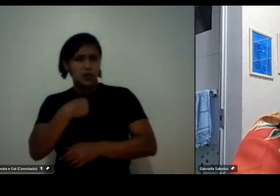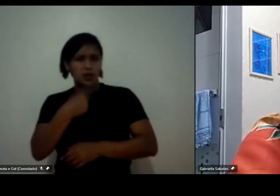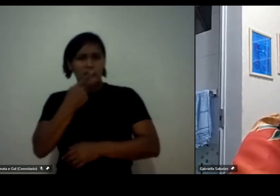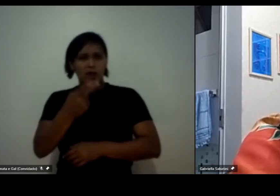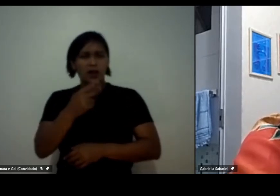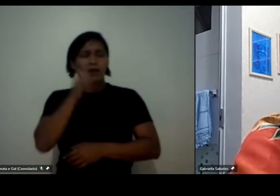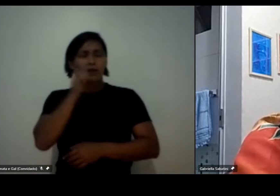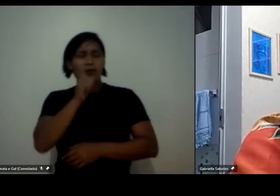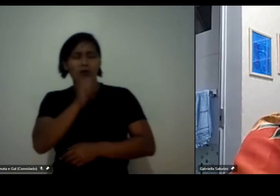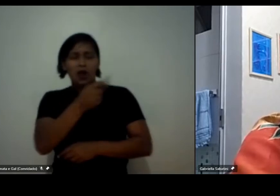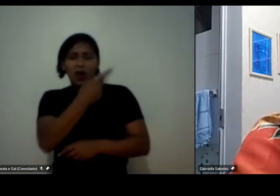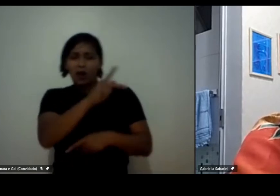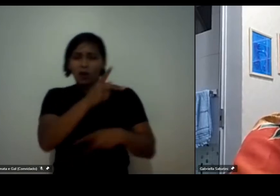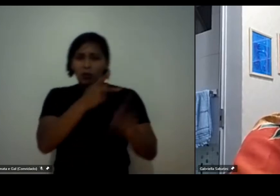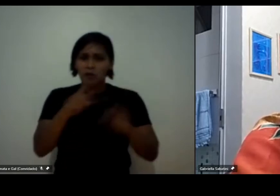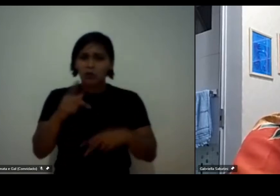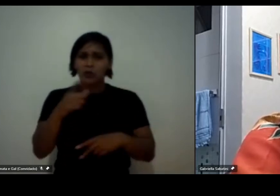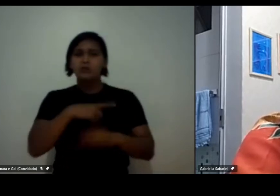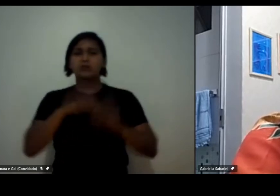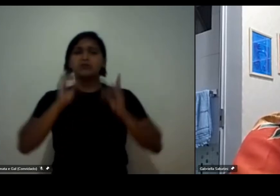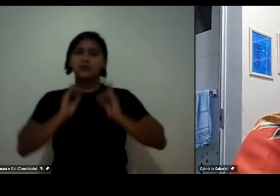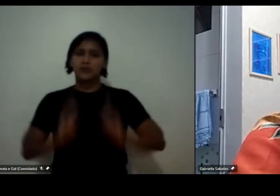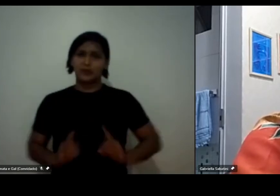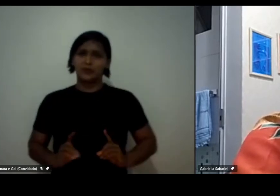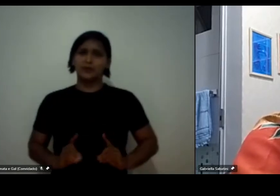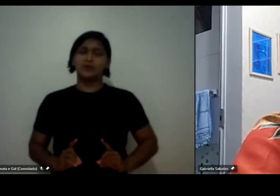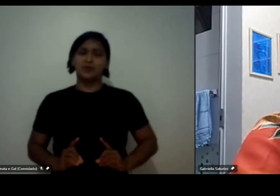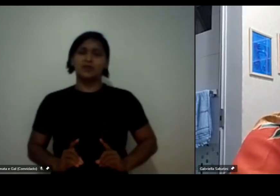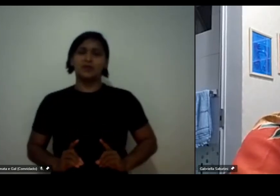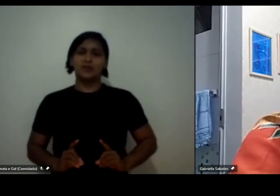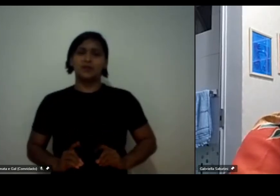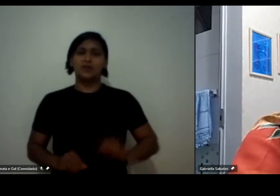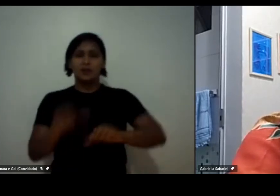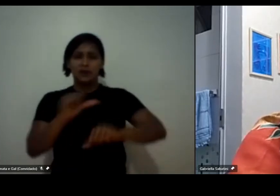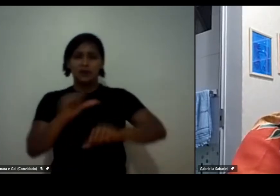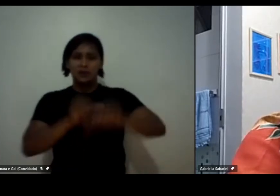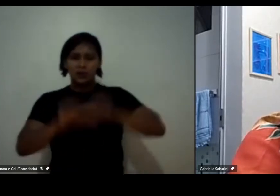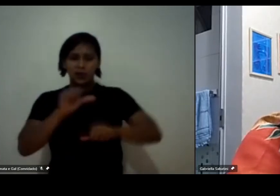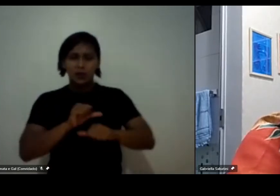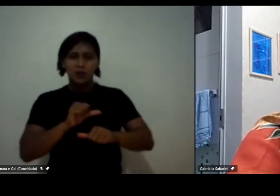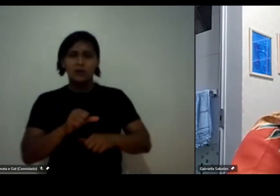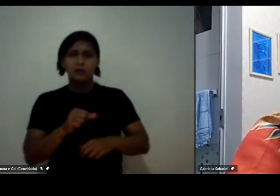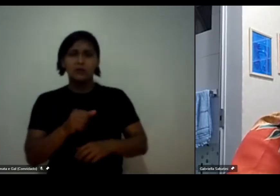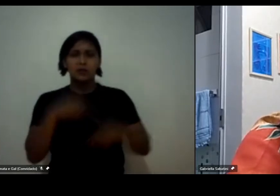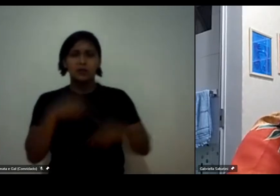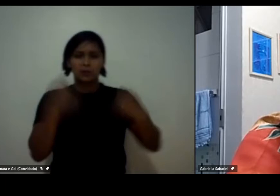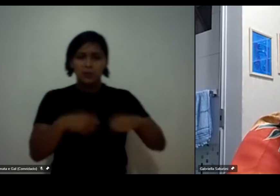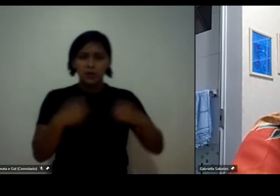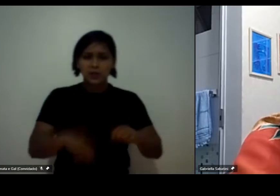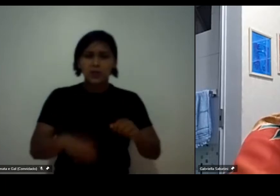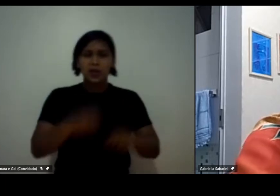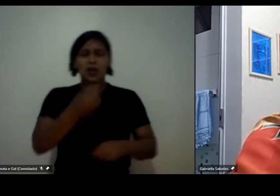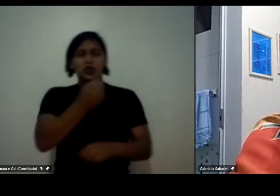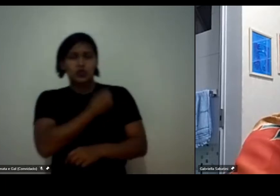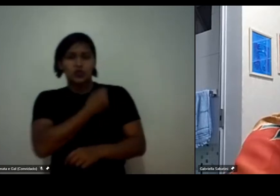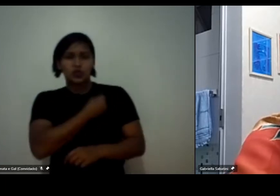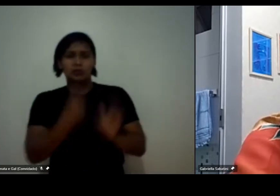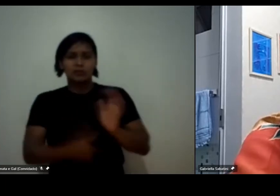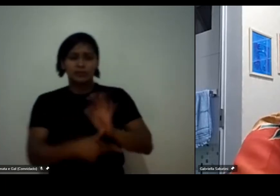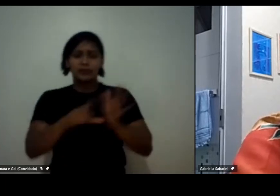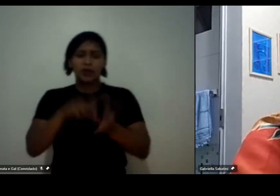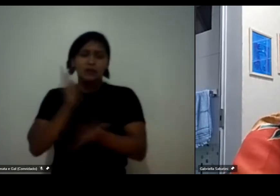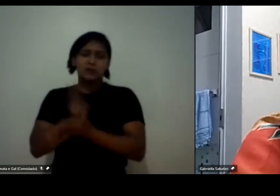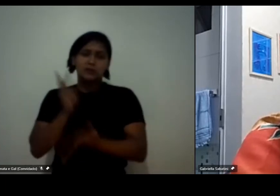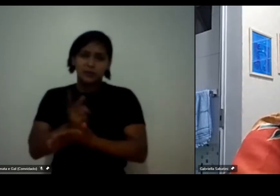as outras mulheres com deficiência tornamos-nos dependentes de logaritmos anteriores e contínuos a